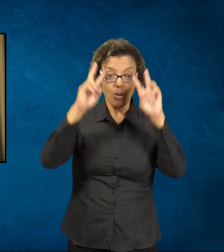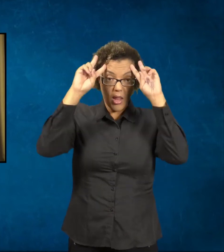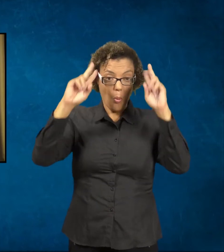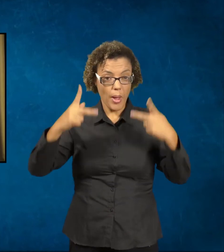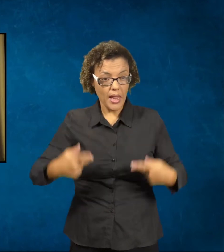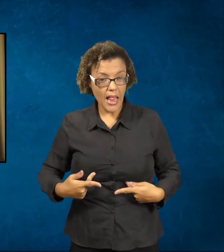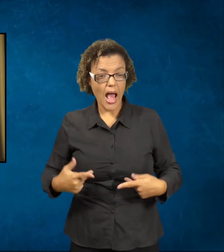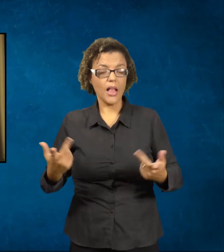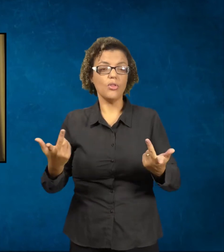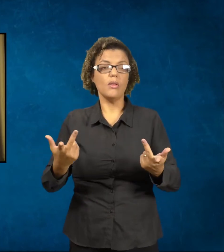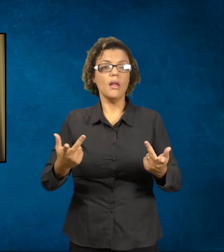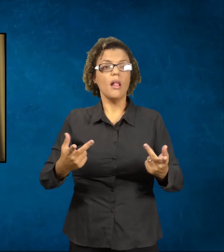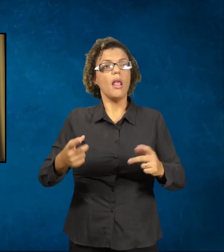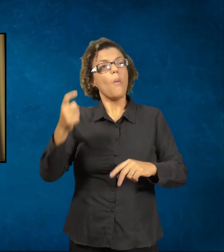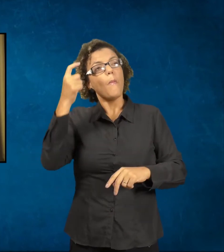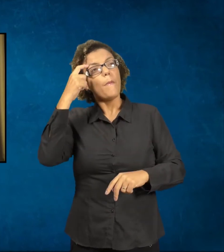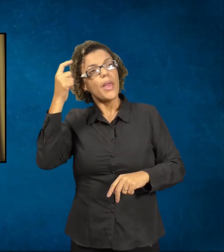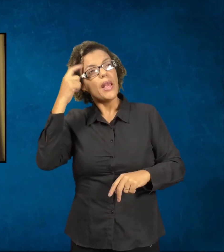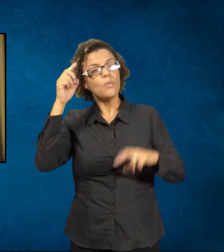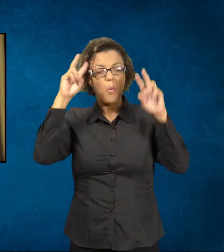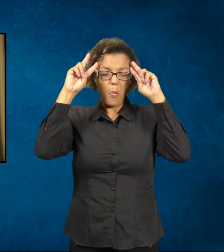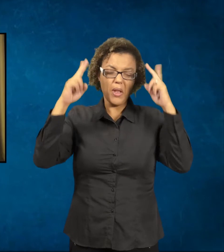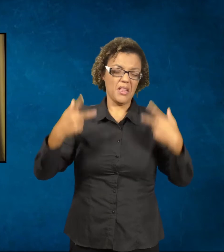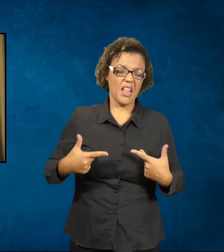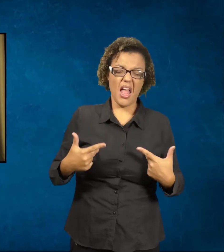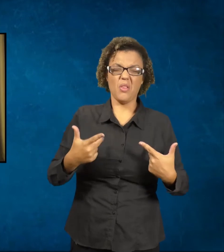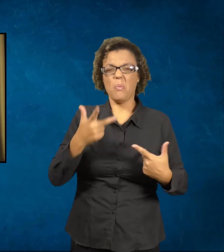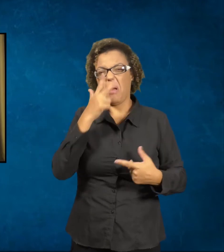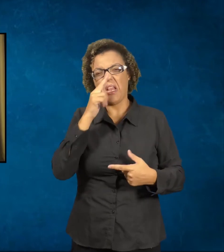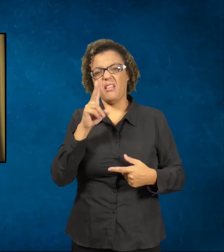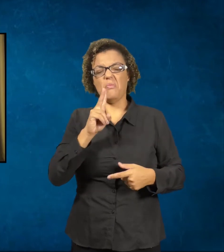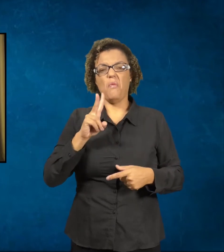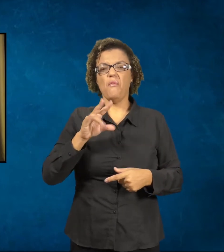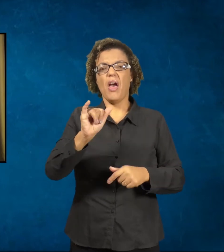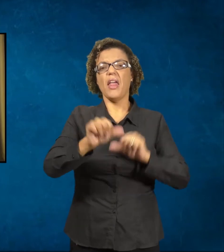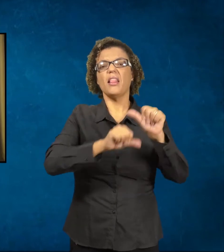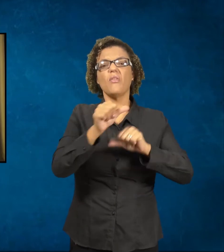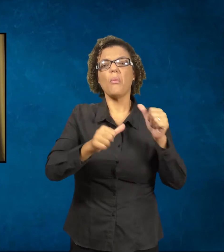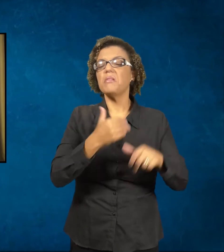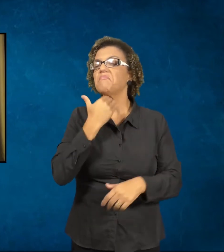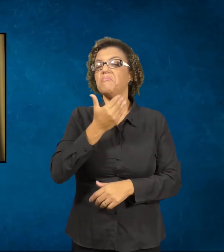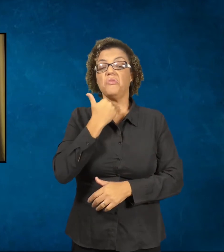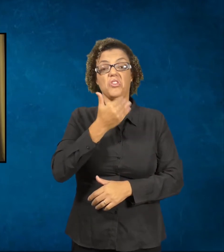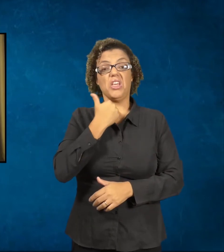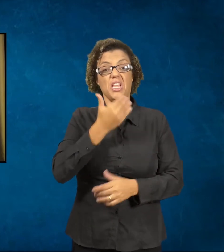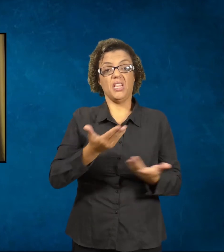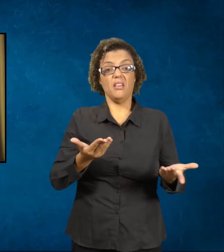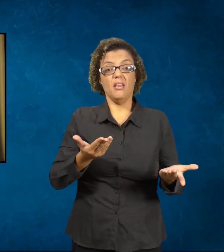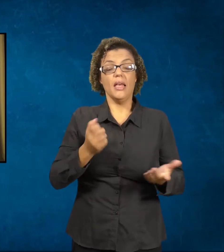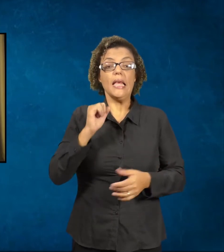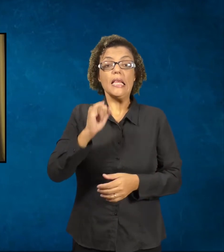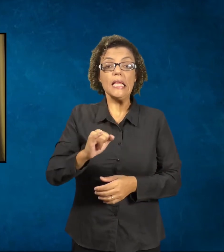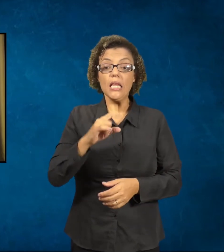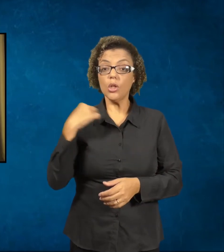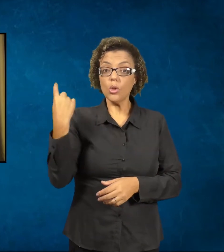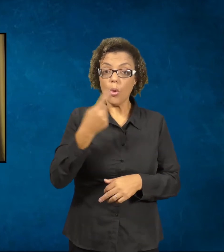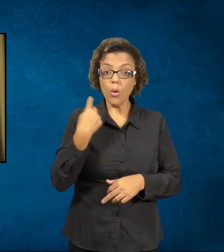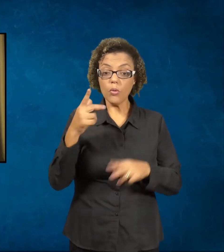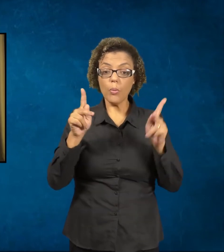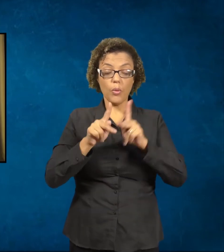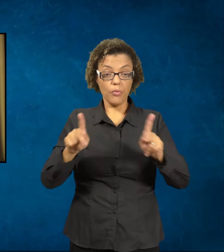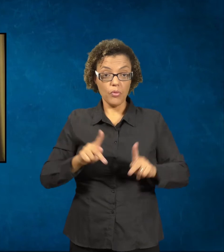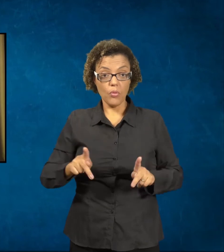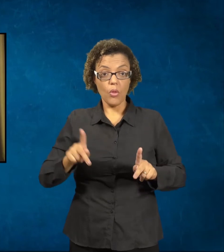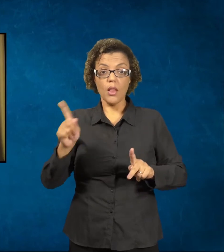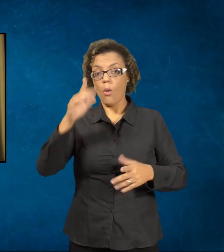tem chance, que realmente pode se transformar, em segundo lugar, se não acreditamos no